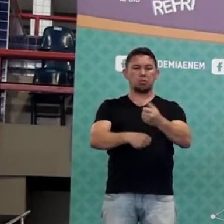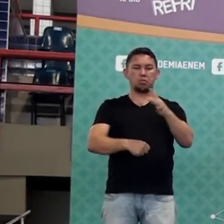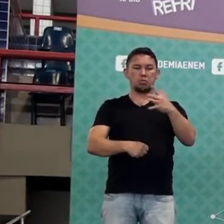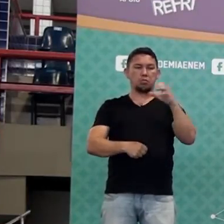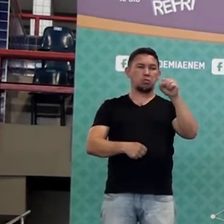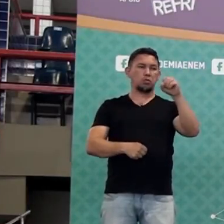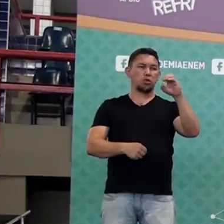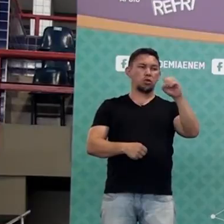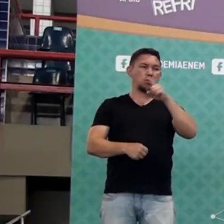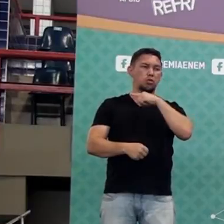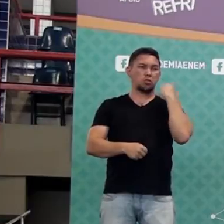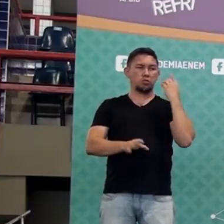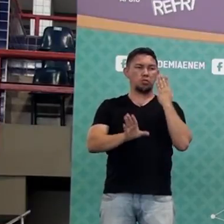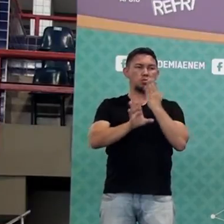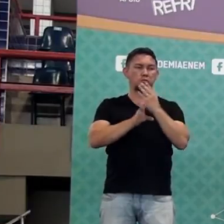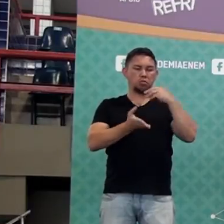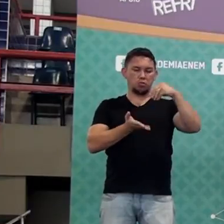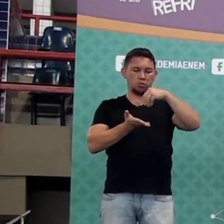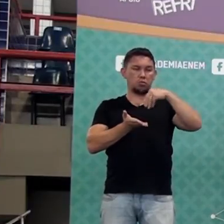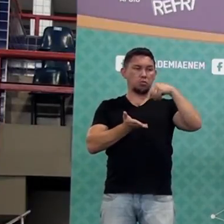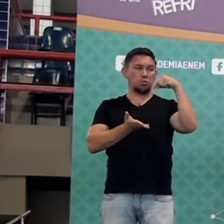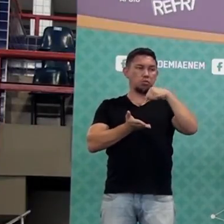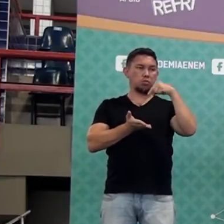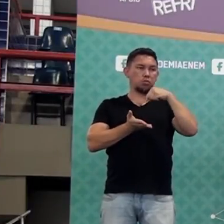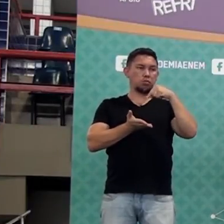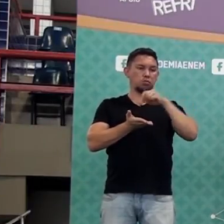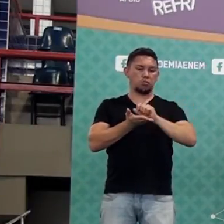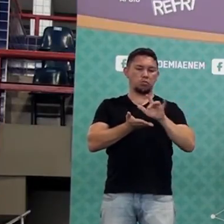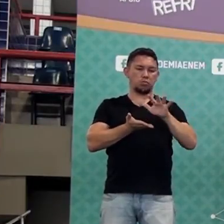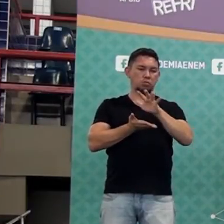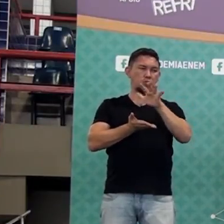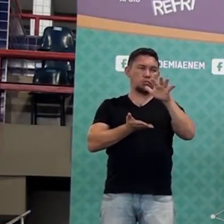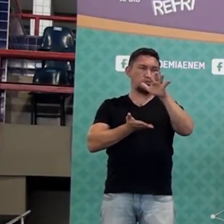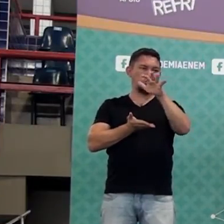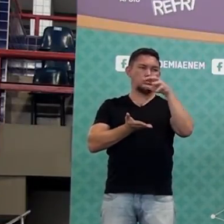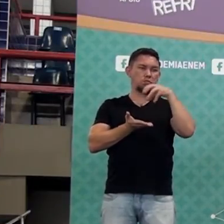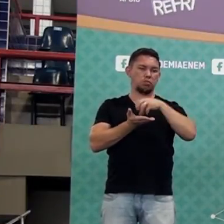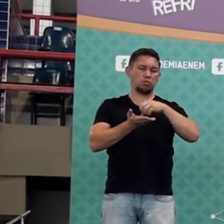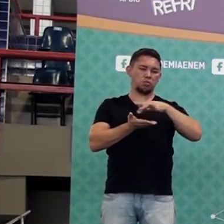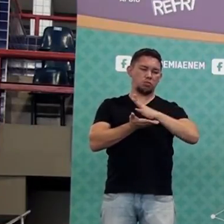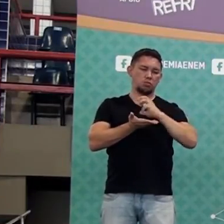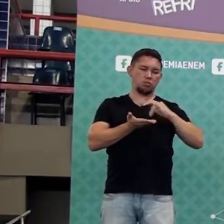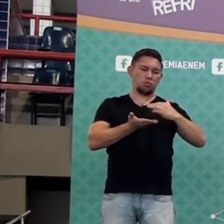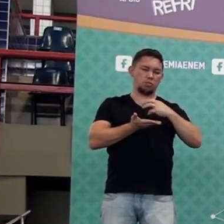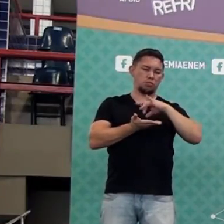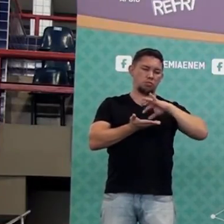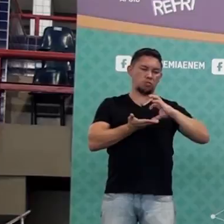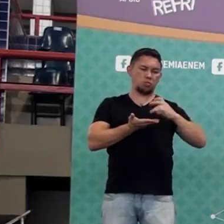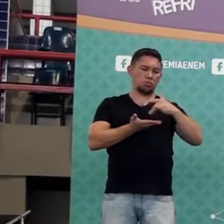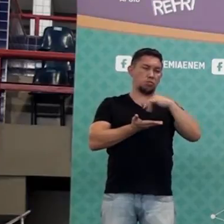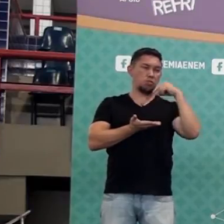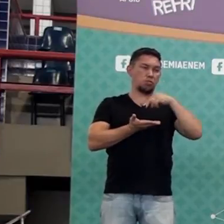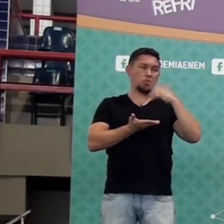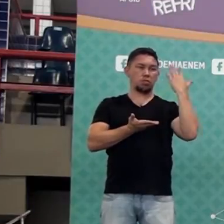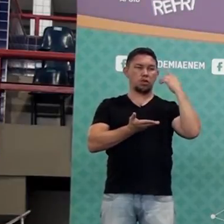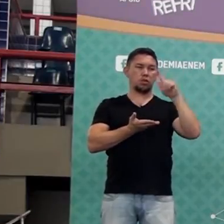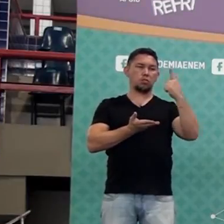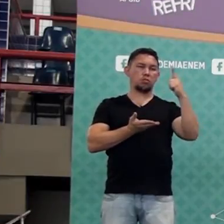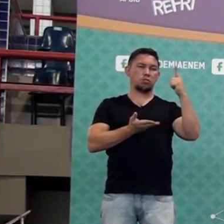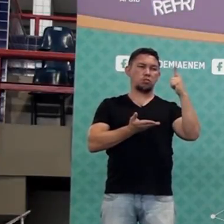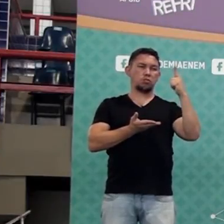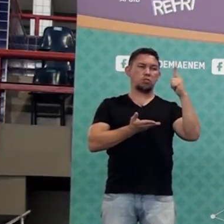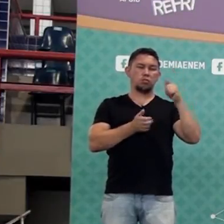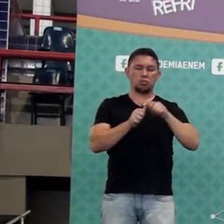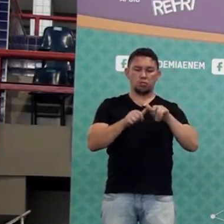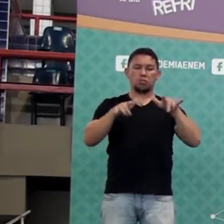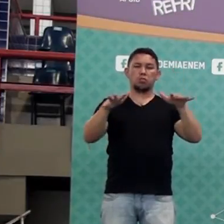de 80 mortes provocadas por vazamento de material radioativo. Foi um evento que ocorreu em Goiânia, foi